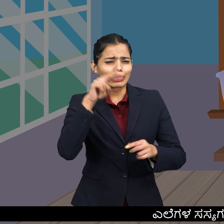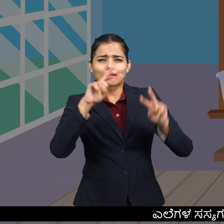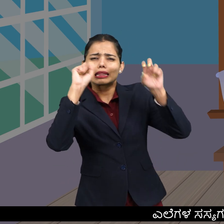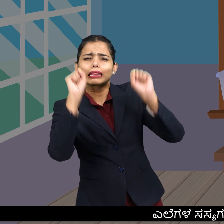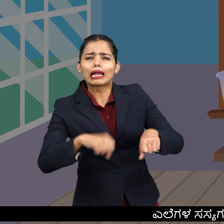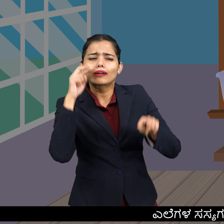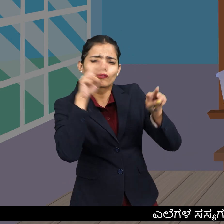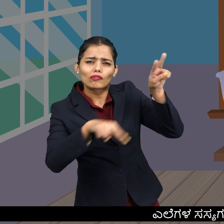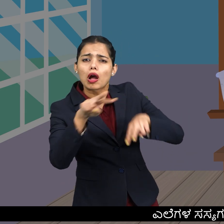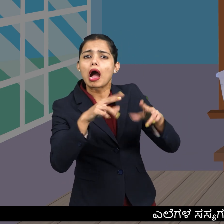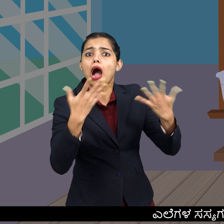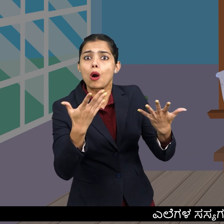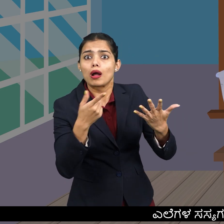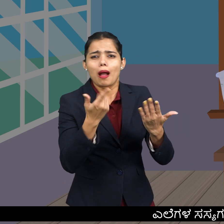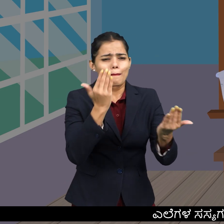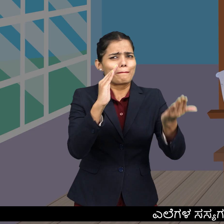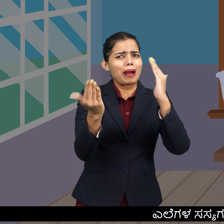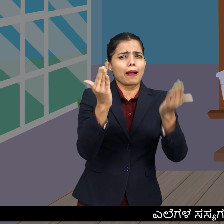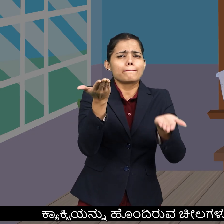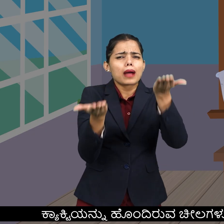ಎಲೆಗಳ ಸಸ್ಯಗಳಿಗೆ ಹೋಲಿಸಿದರೆ